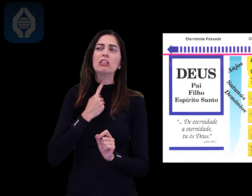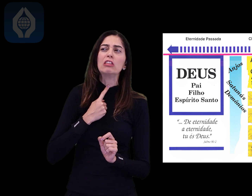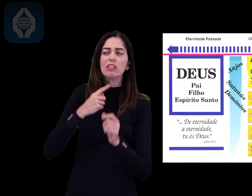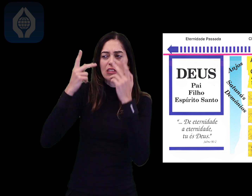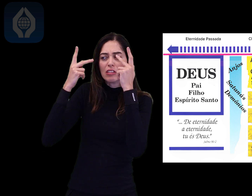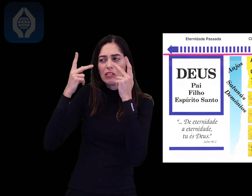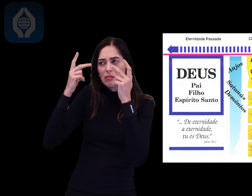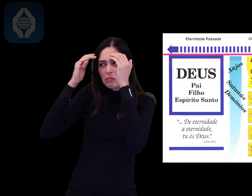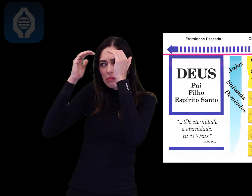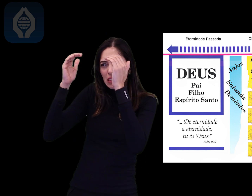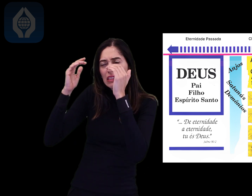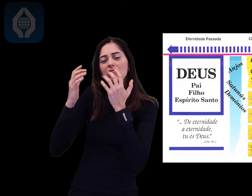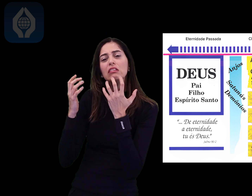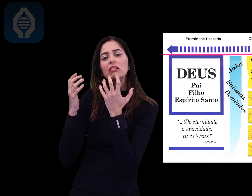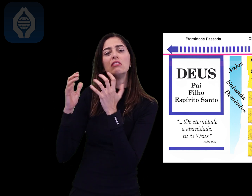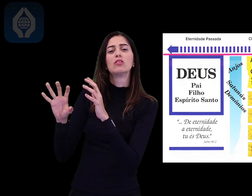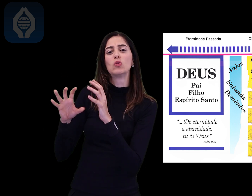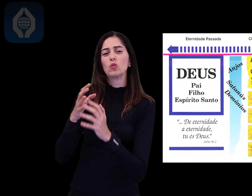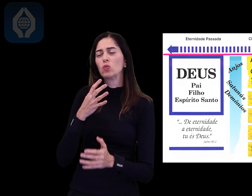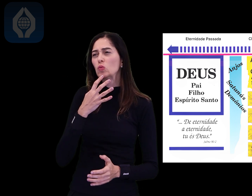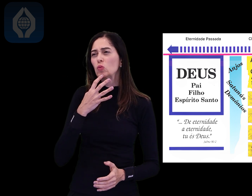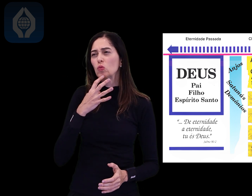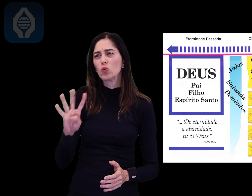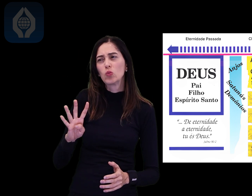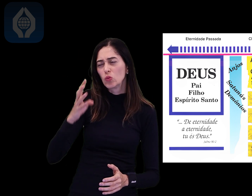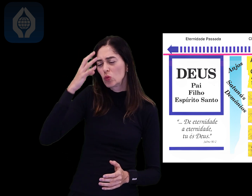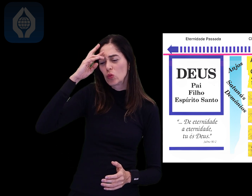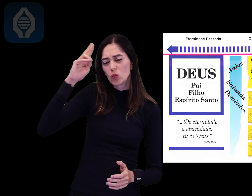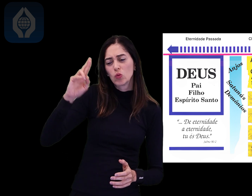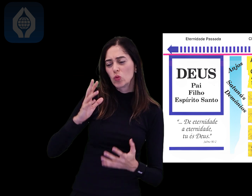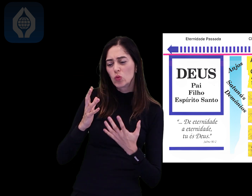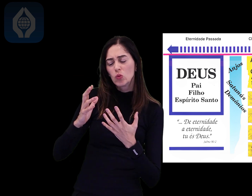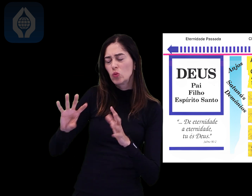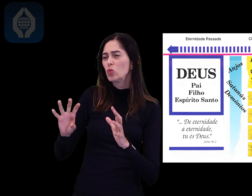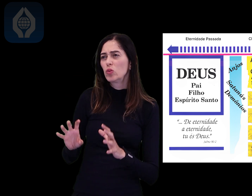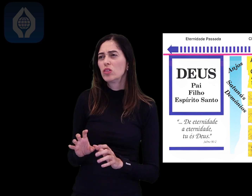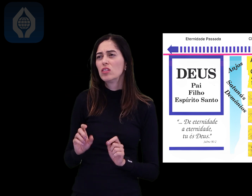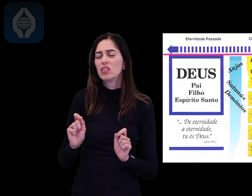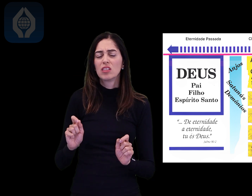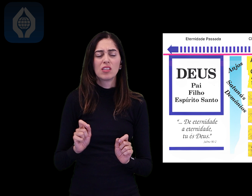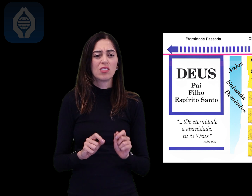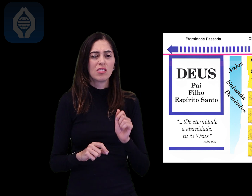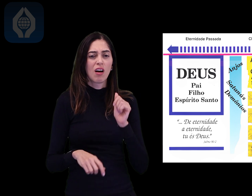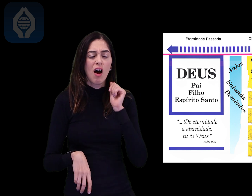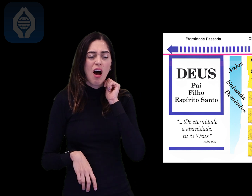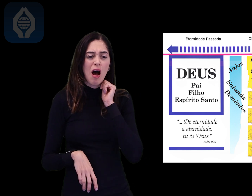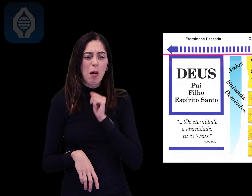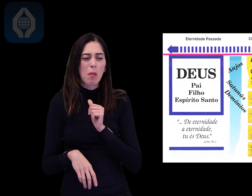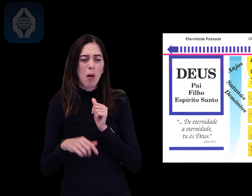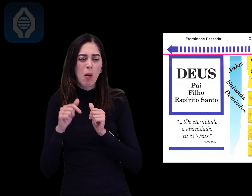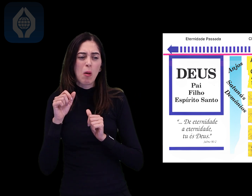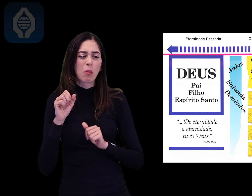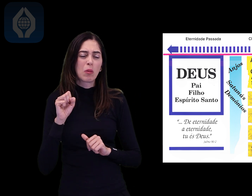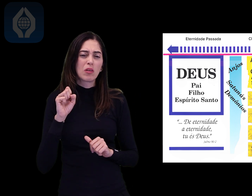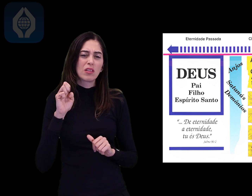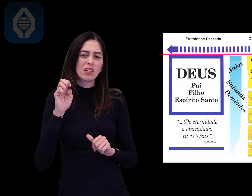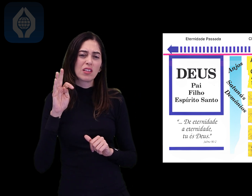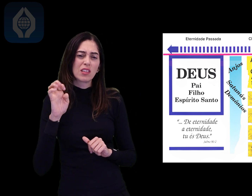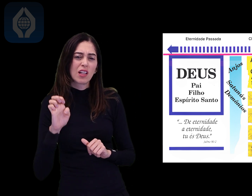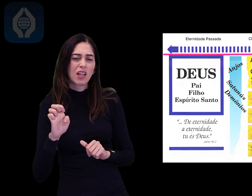eles. Não queriam conhecer o Senhor e crer nele como Abel, Sete e Noé fizeram. Estavam sob a influência